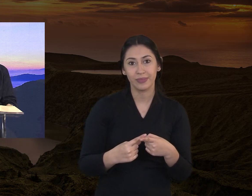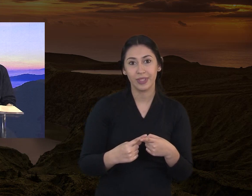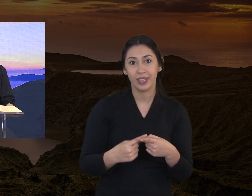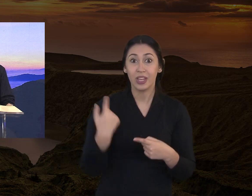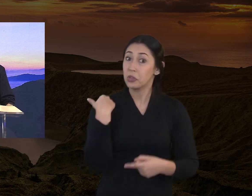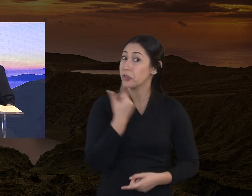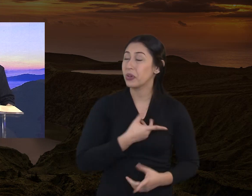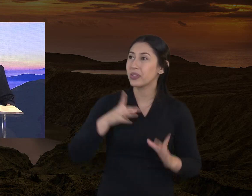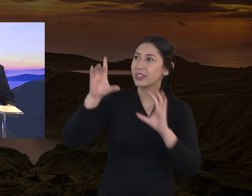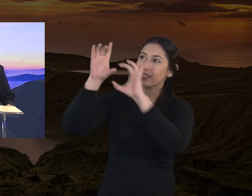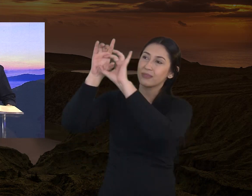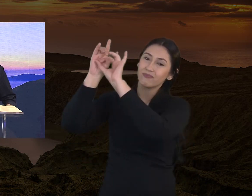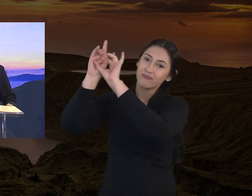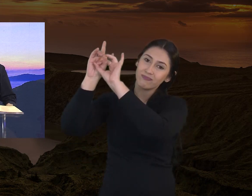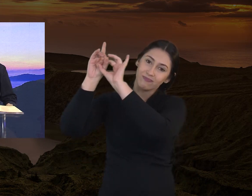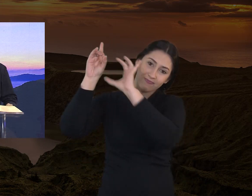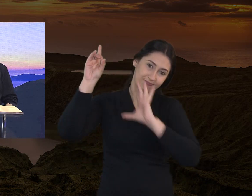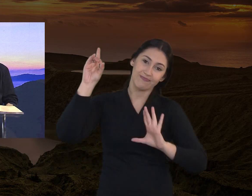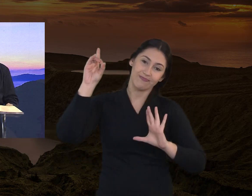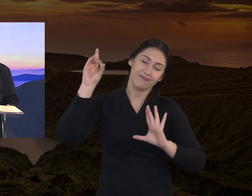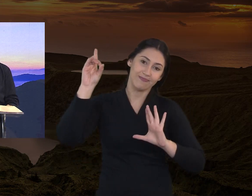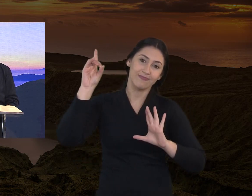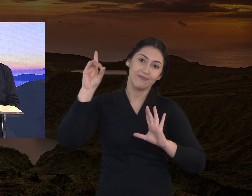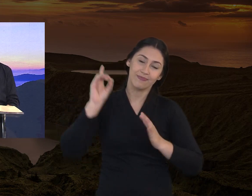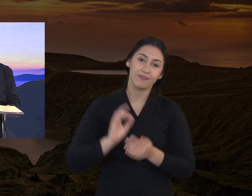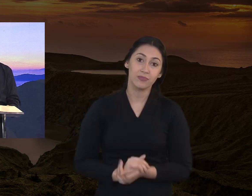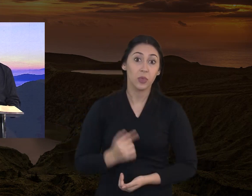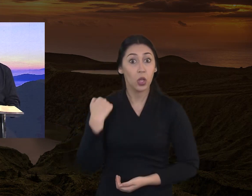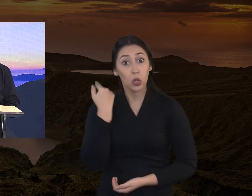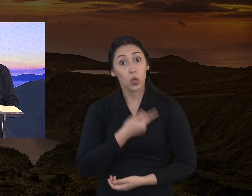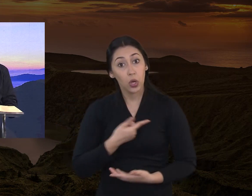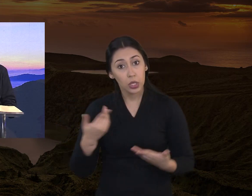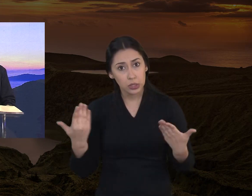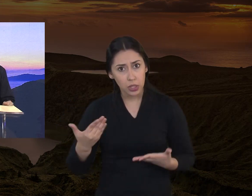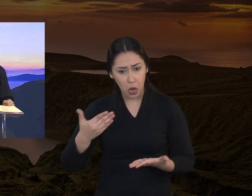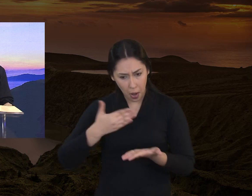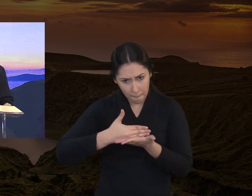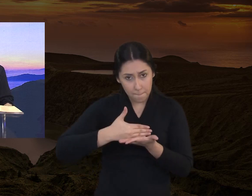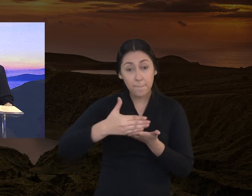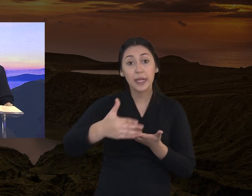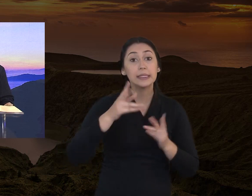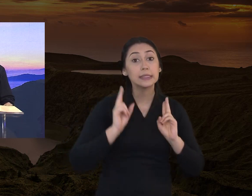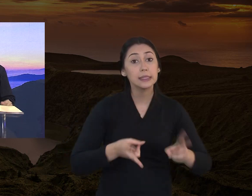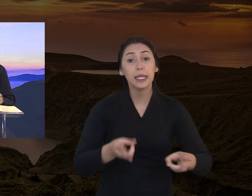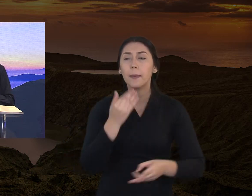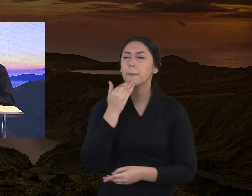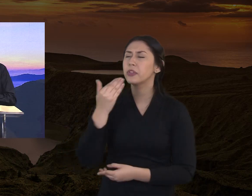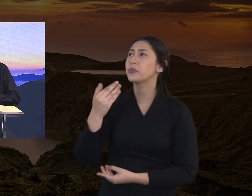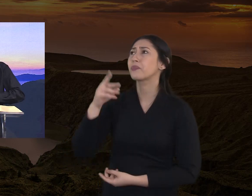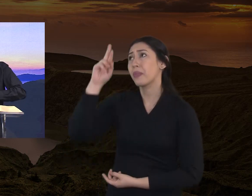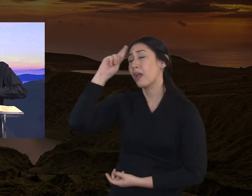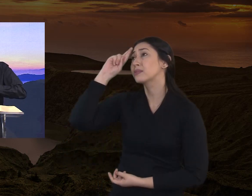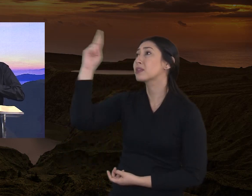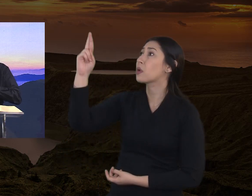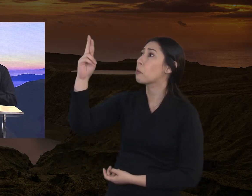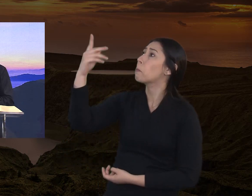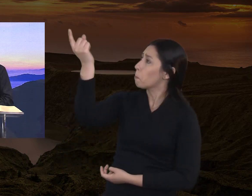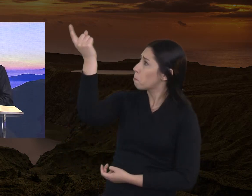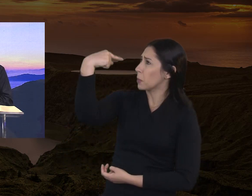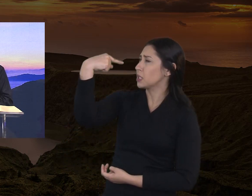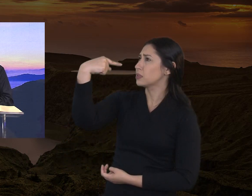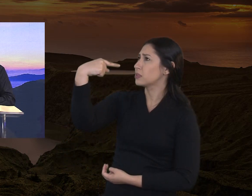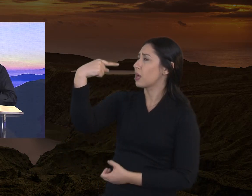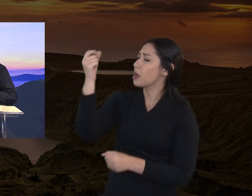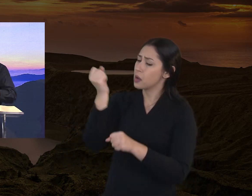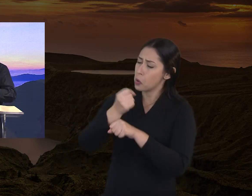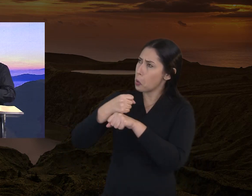estão conectadas em Cristo. Portanto, irmãos, nós daqui para frente, nós vamos sempre pedir para o Senhor, encabeça a